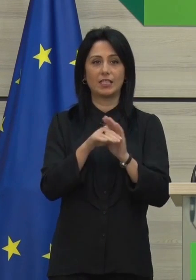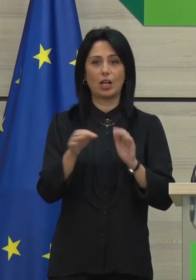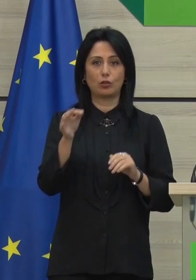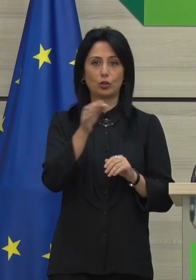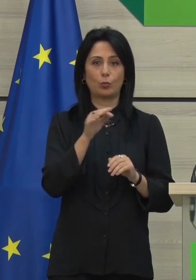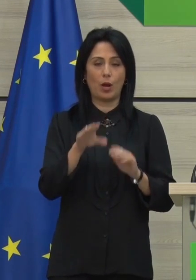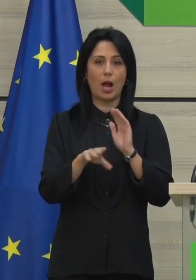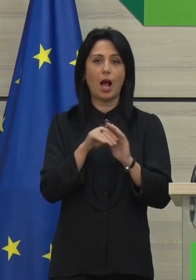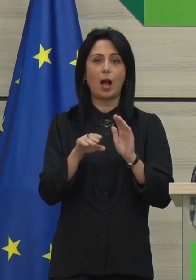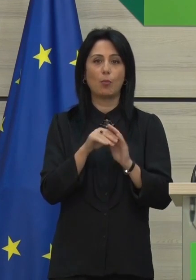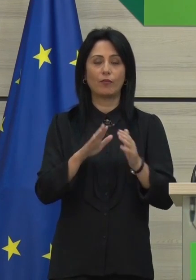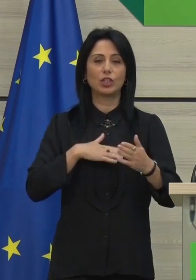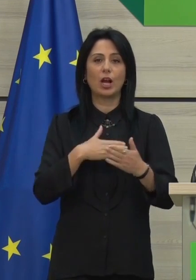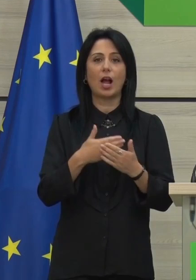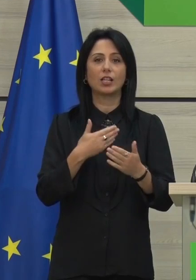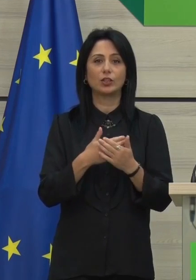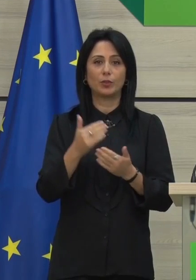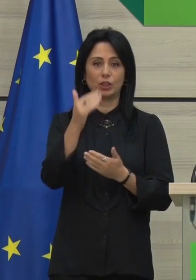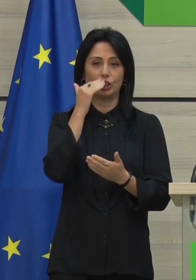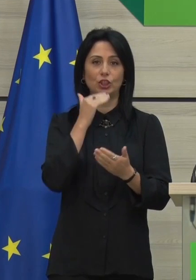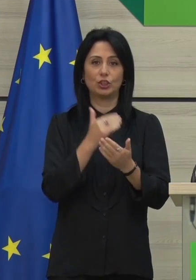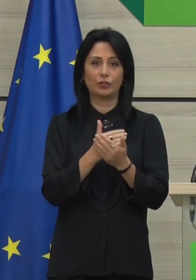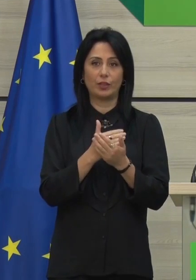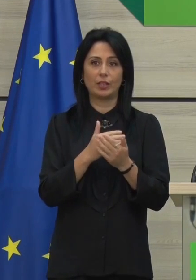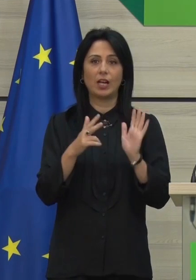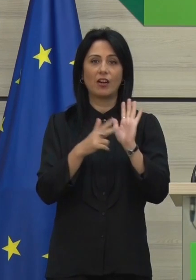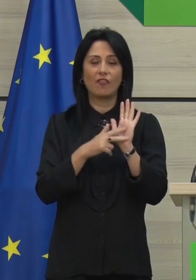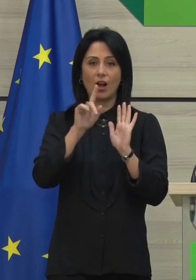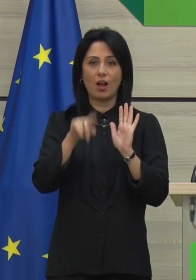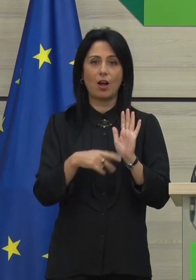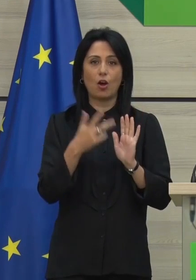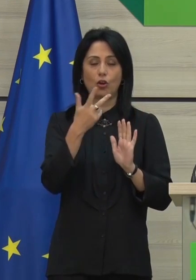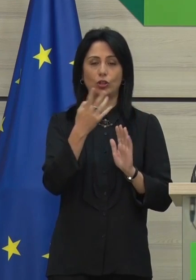უბანზე ამომრჩეველთა აქტივობამ შეადგინა